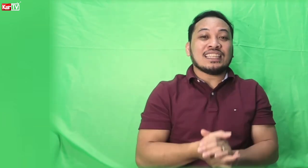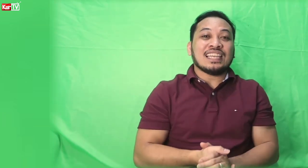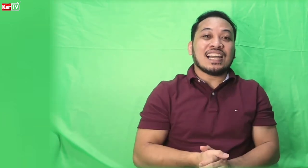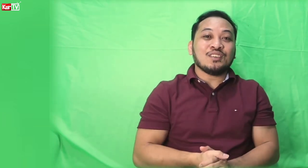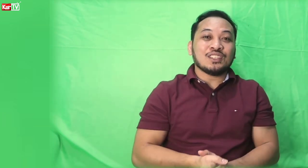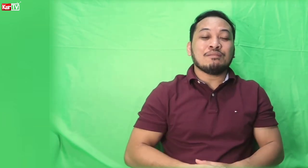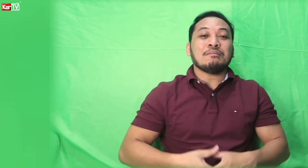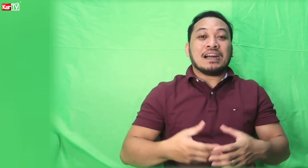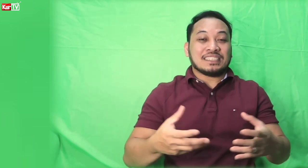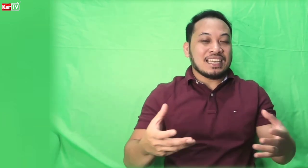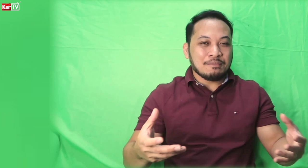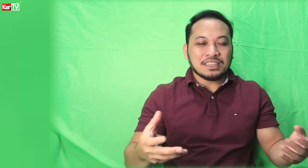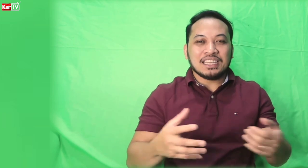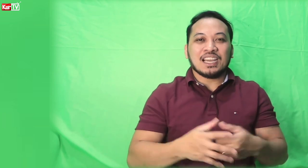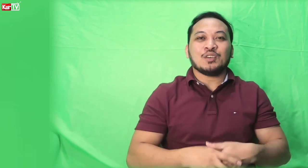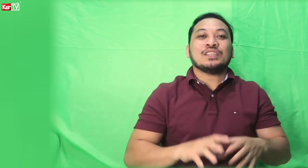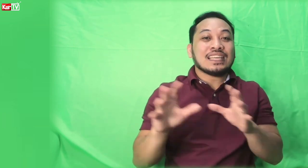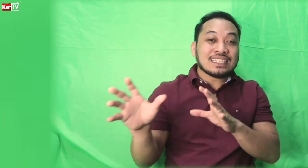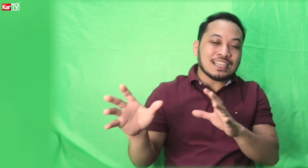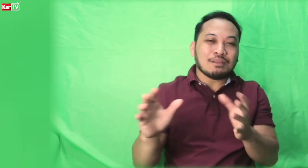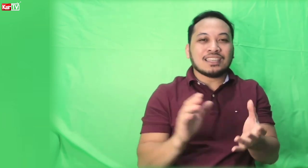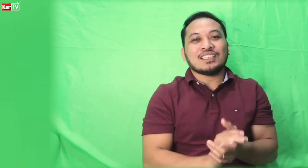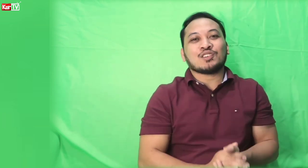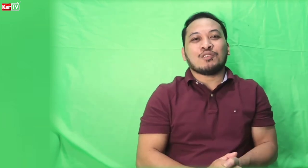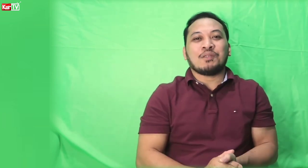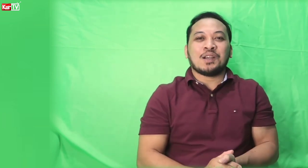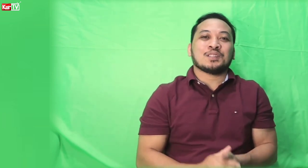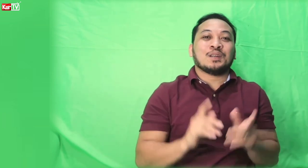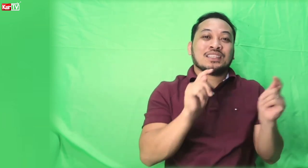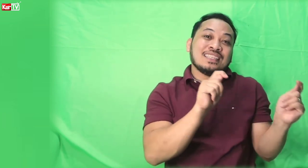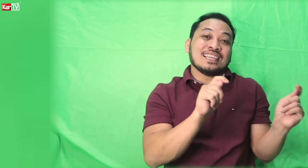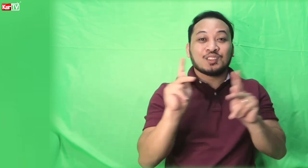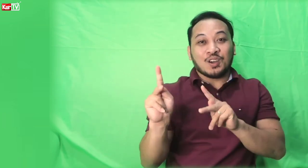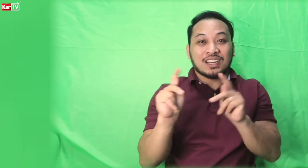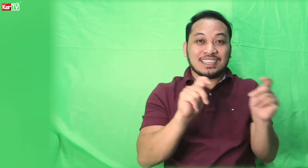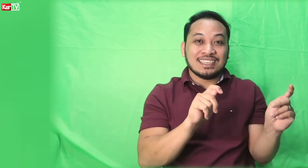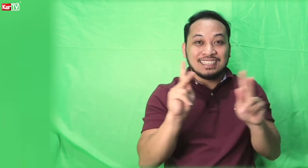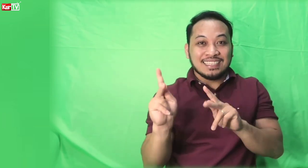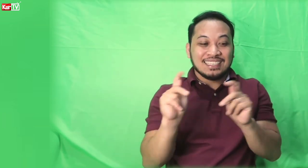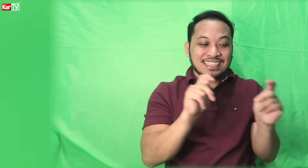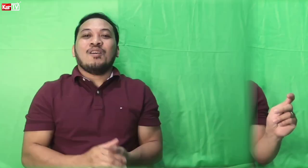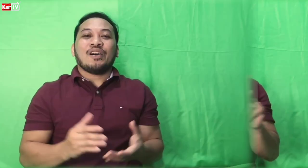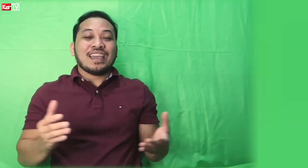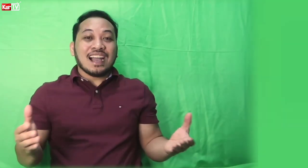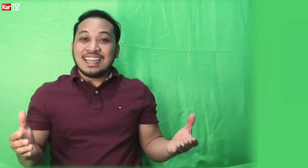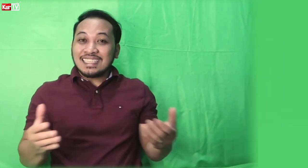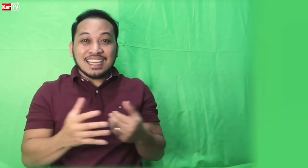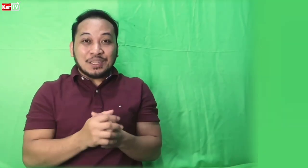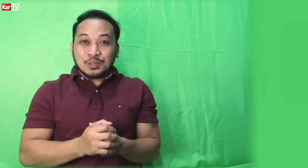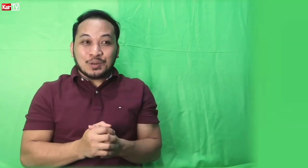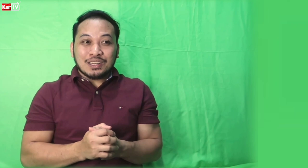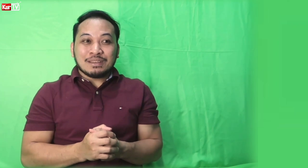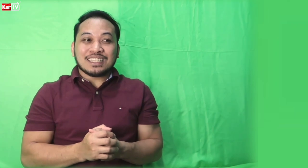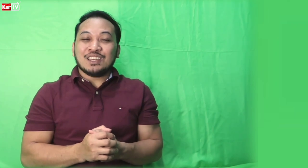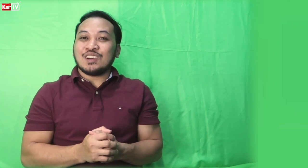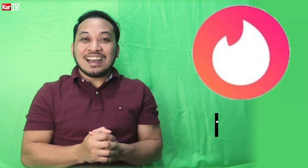na ngayon. Diba? Mga celebrity na ngayon. Dyan sila mga nag-discover. So, TikTok. Okay. Ang next na ituturo ko naman sa inyo